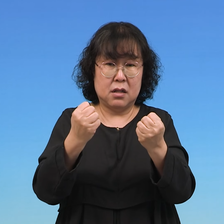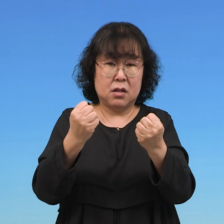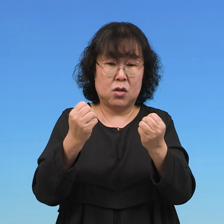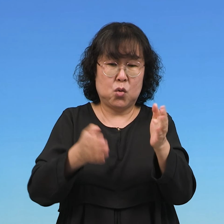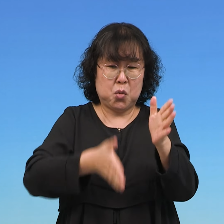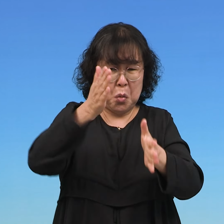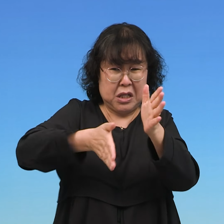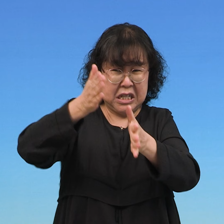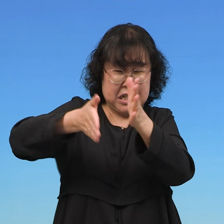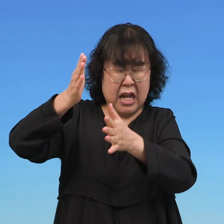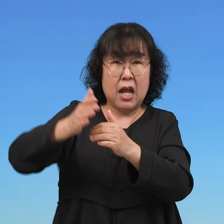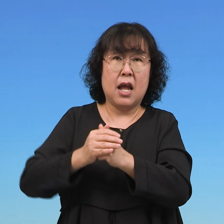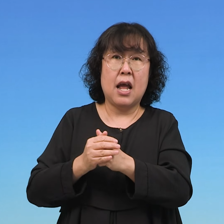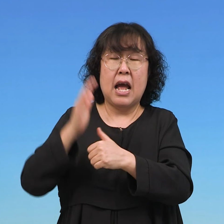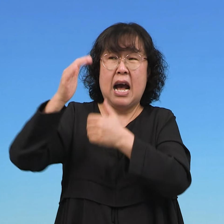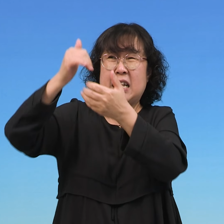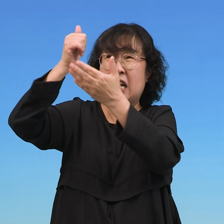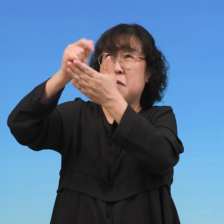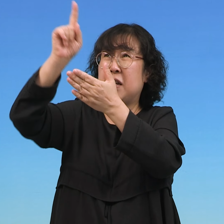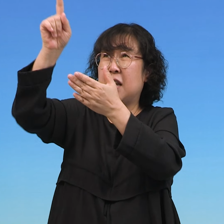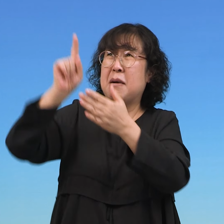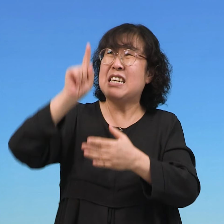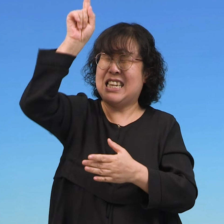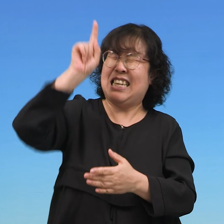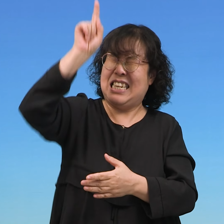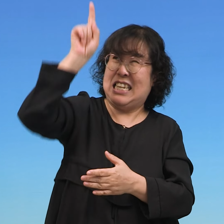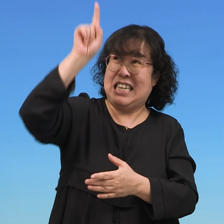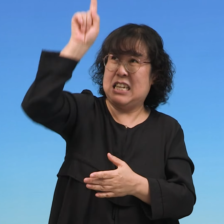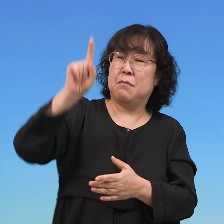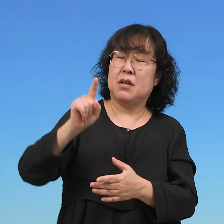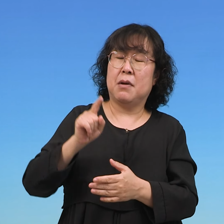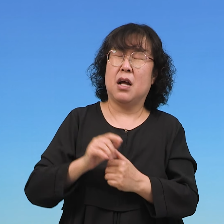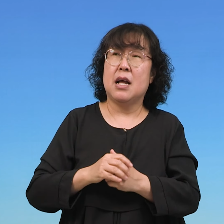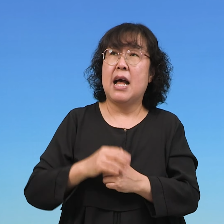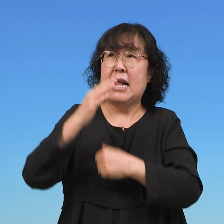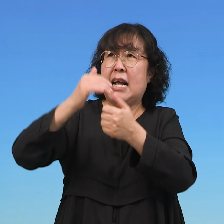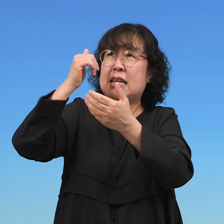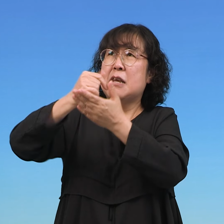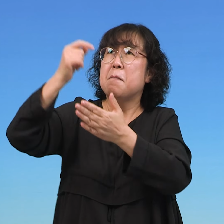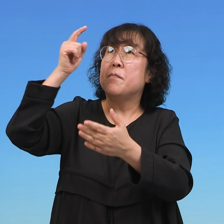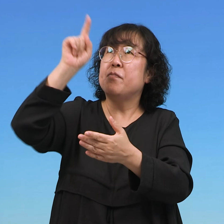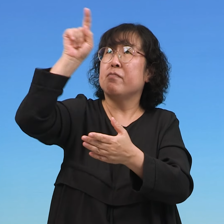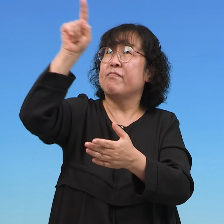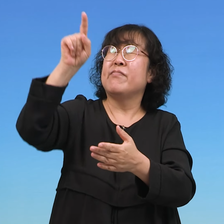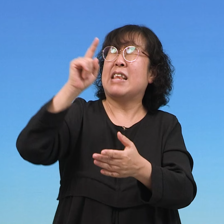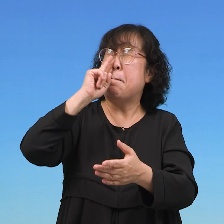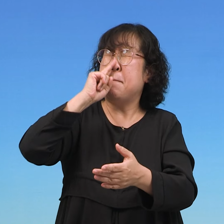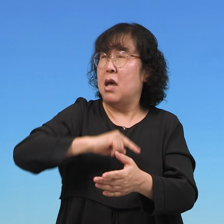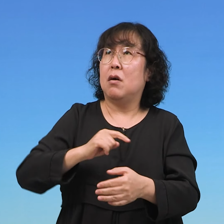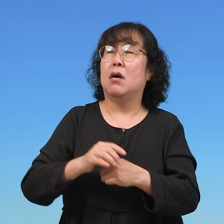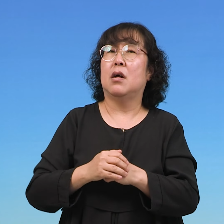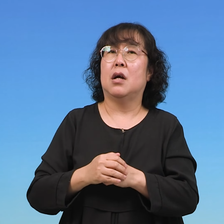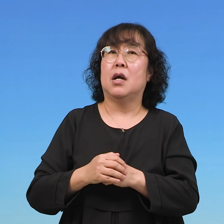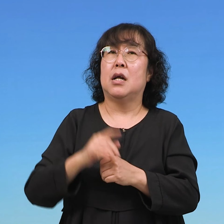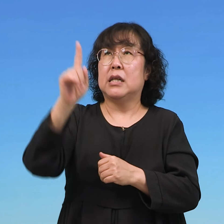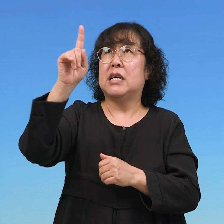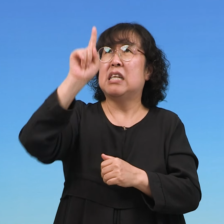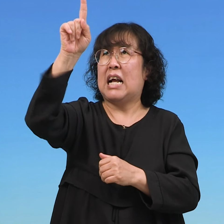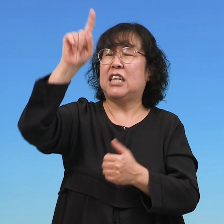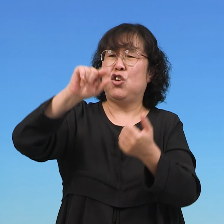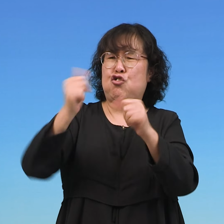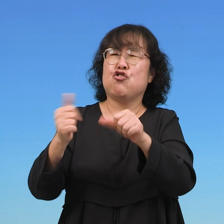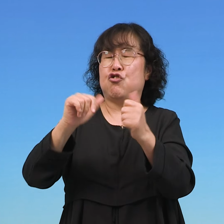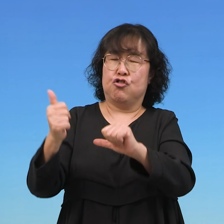하나님한테 분노가 생기는 거예요. 그래서 막 하늘을 향해 삿대질을 하면서 막 엉엉 울면서, 당신은